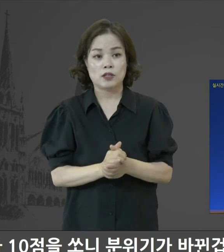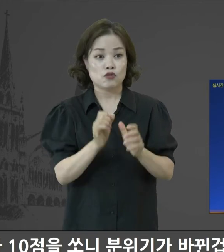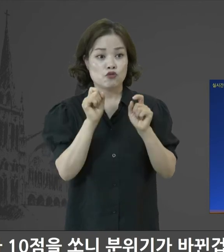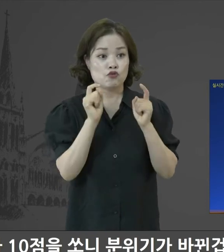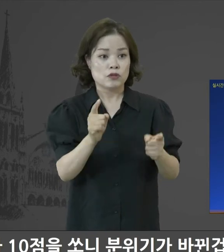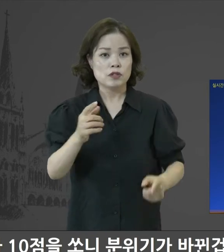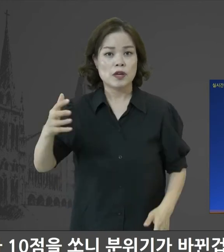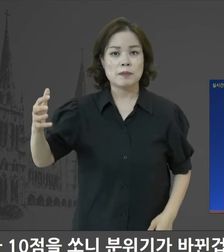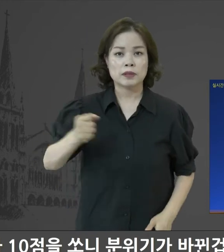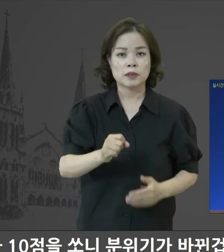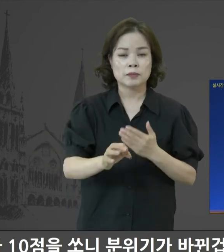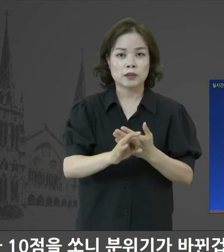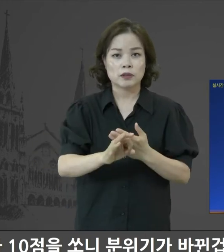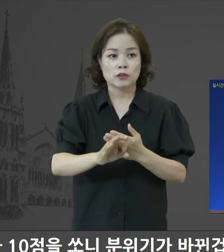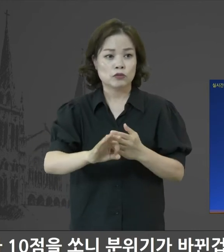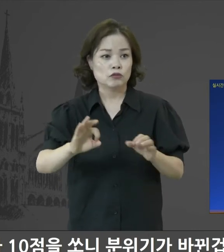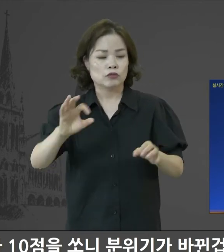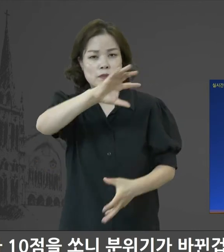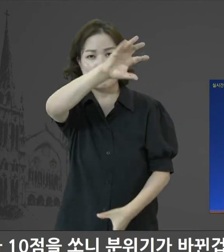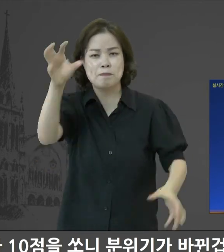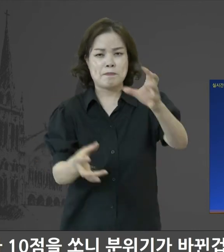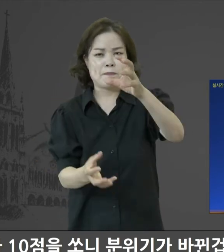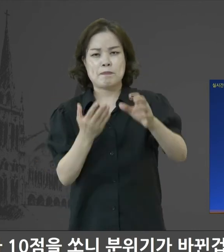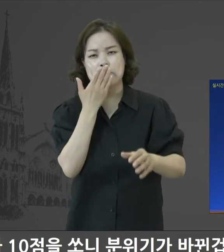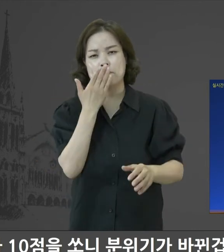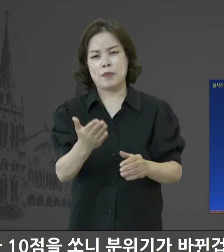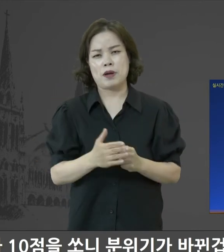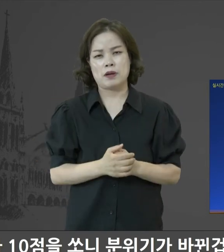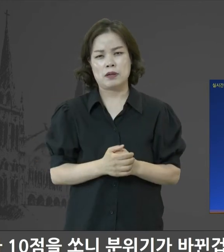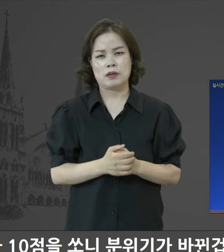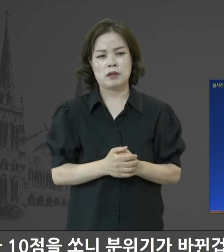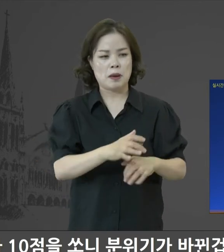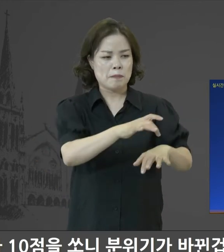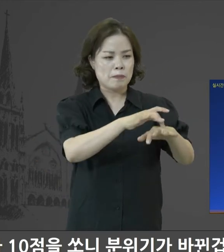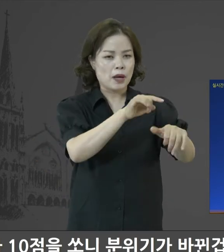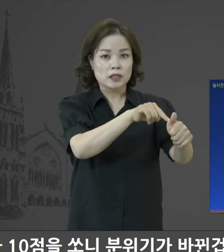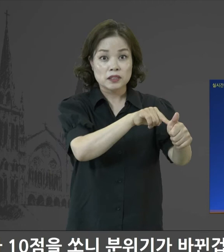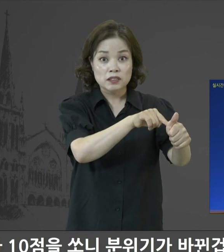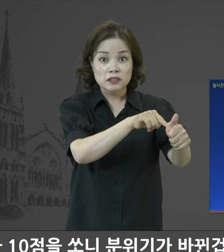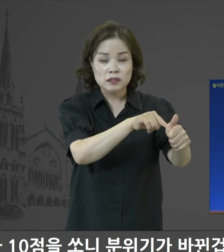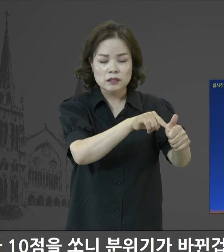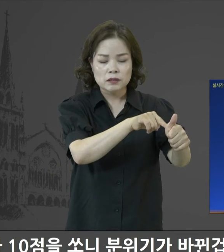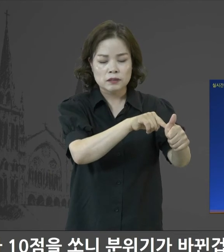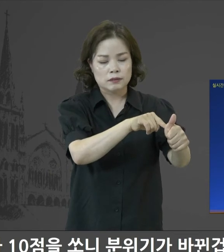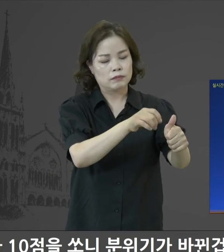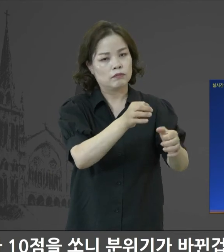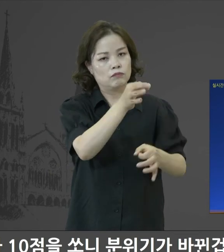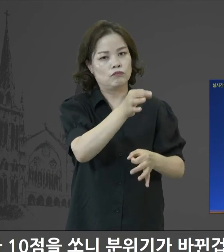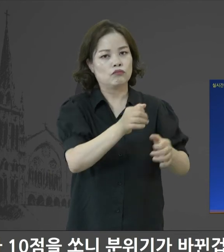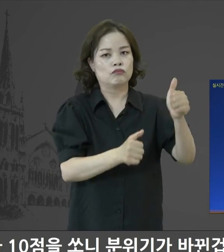잡으면 순식간에 뒤져볼 수 있습니다. 마귀는 그런 면에 있어서 프로입니다.